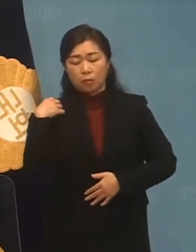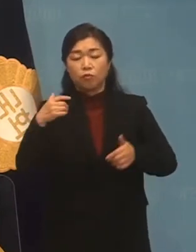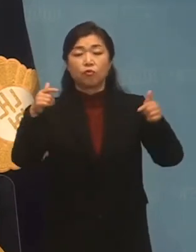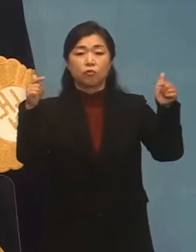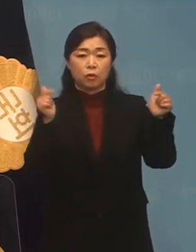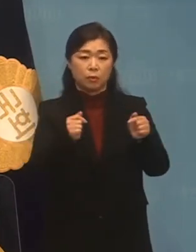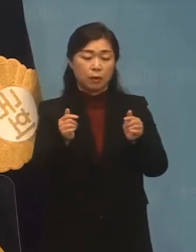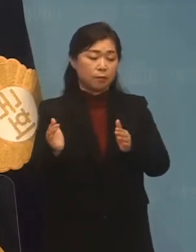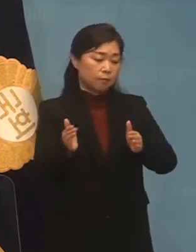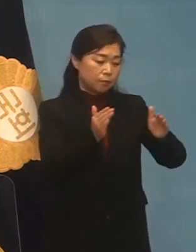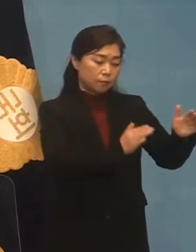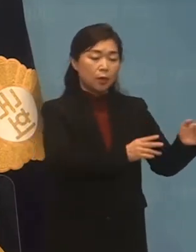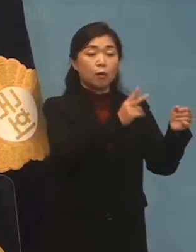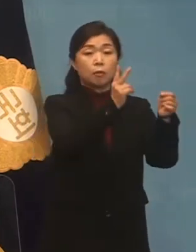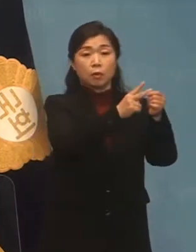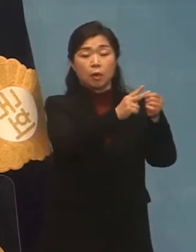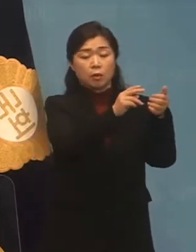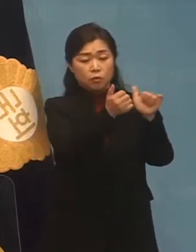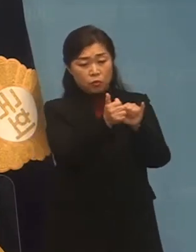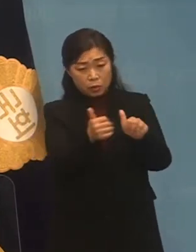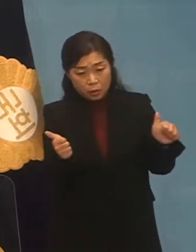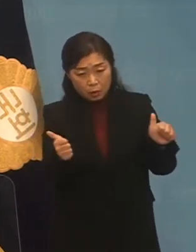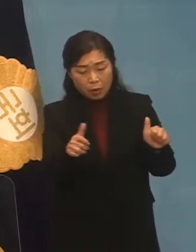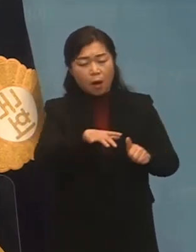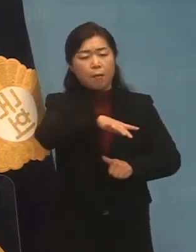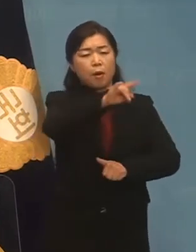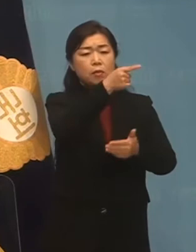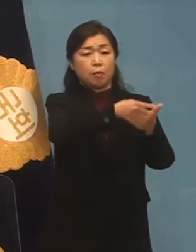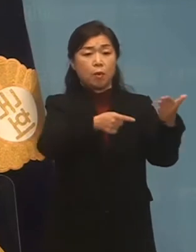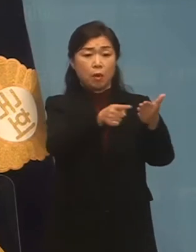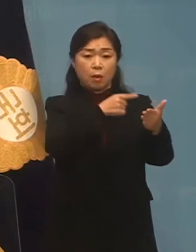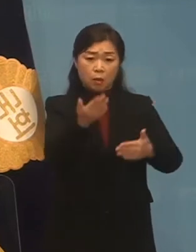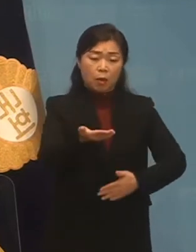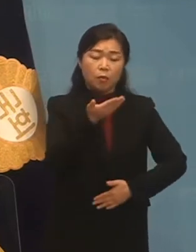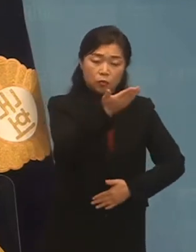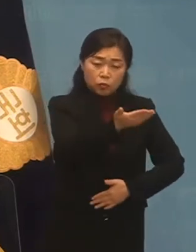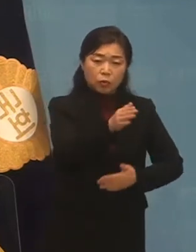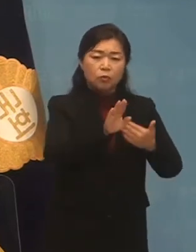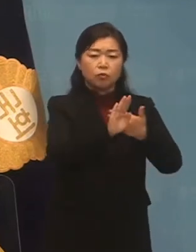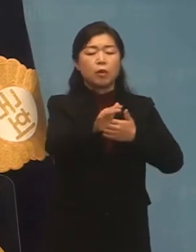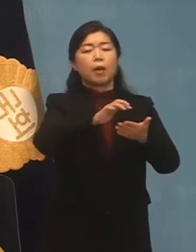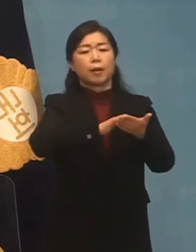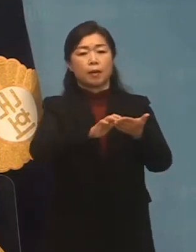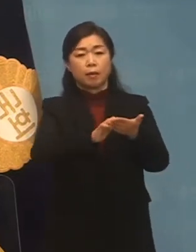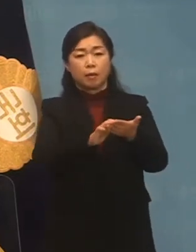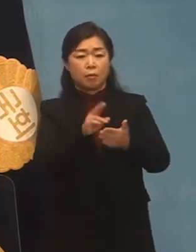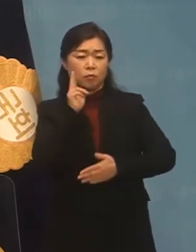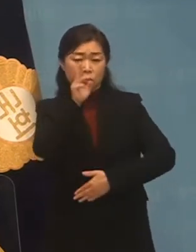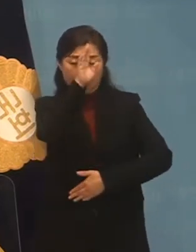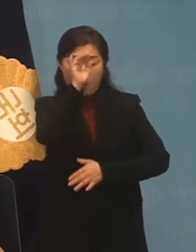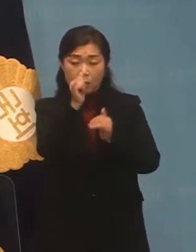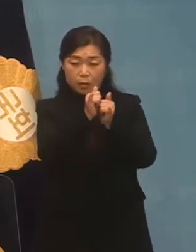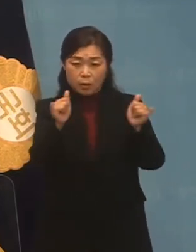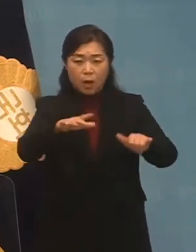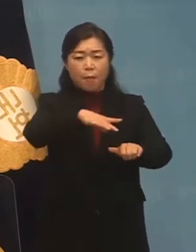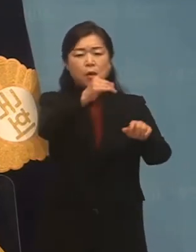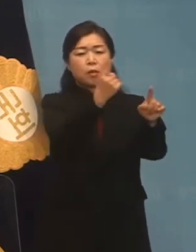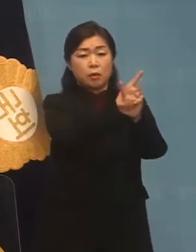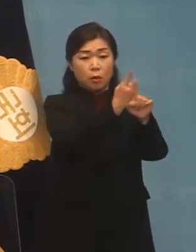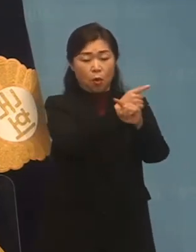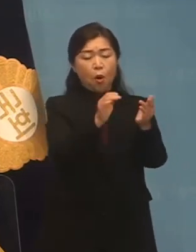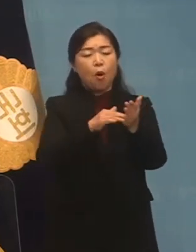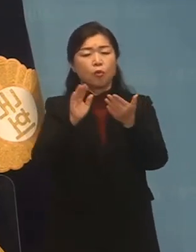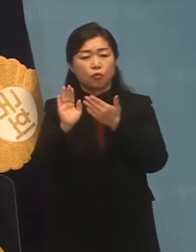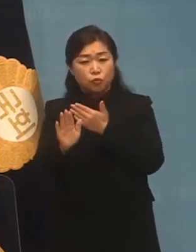둘째, 사망자의 경우는 선보상 후 정상하도록 하고 중증 환자에 대해 선치료